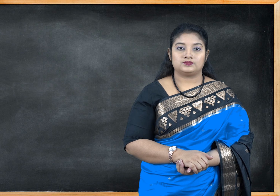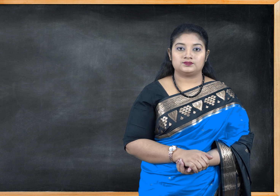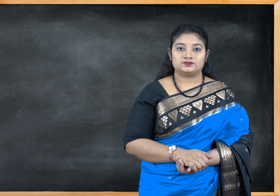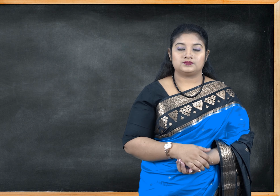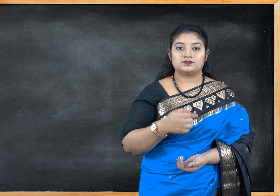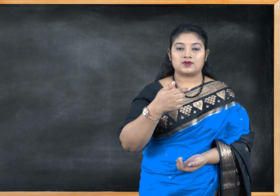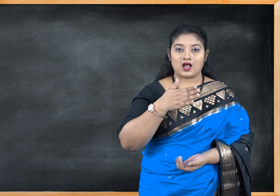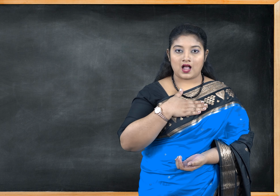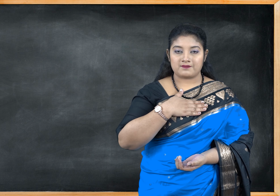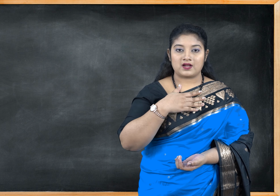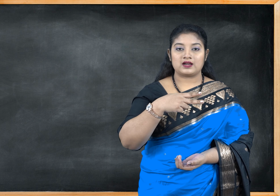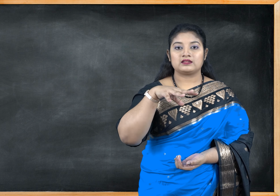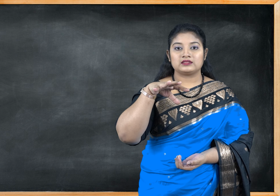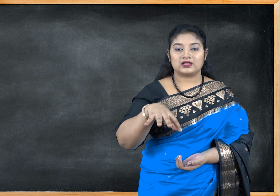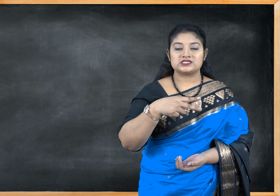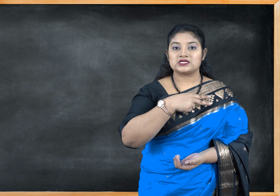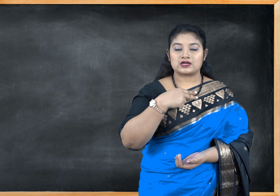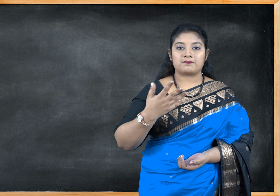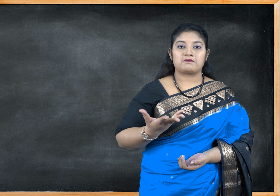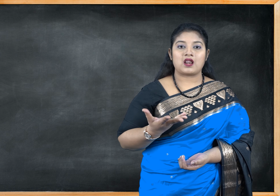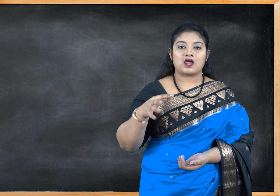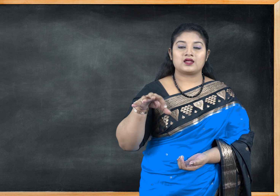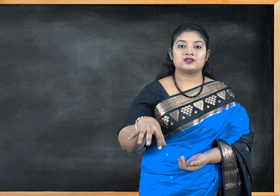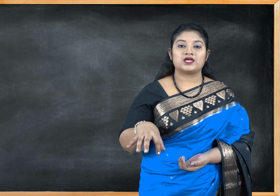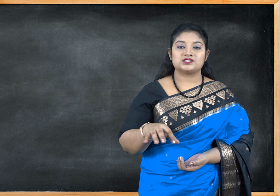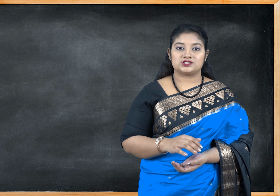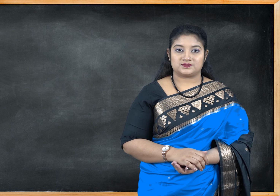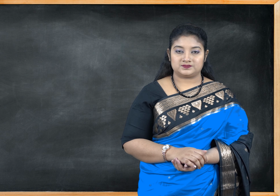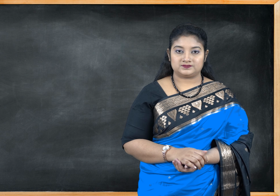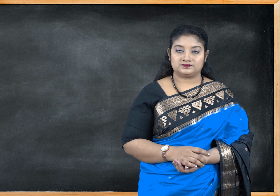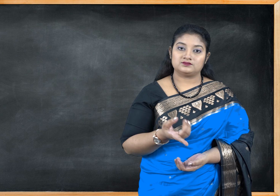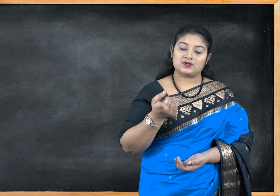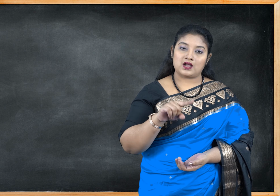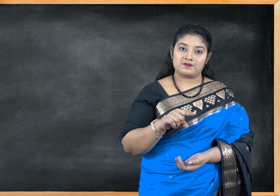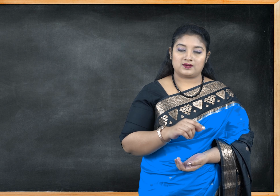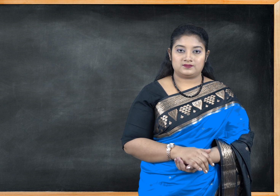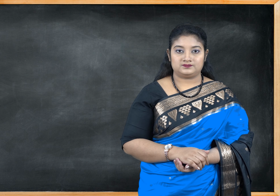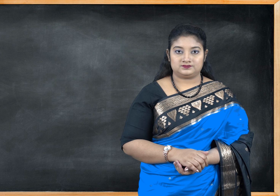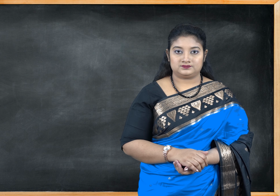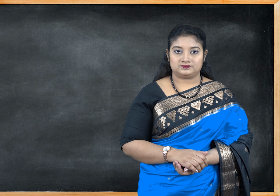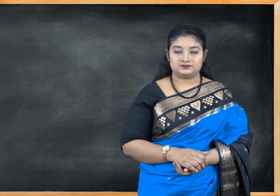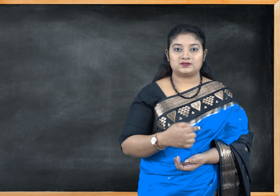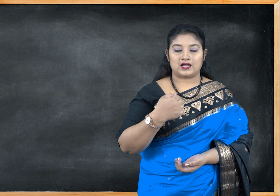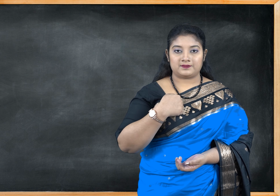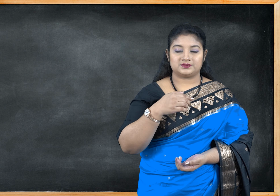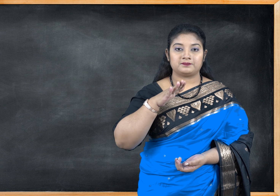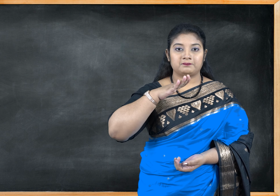আমার দেশের নাম বাংলাদেশ। আবার করছি, আমি বিদেশ